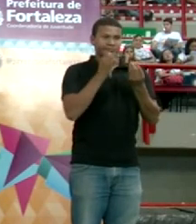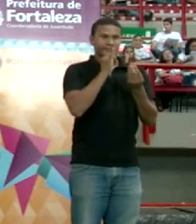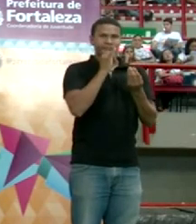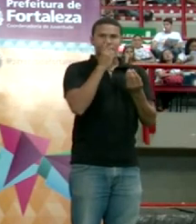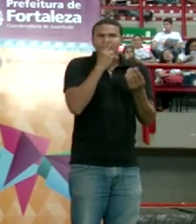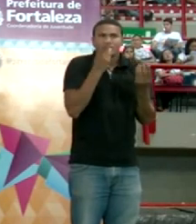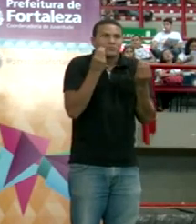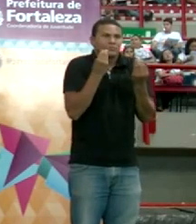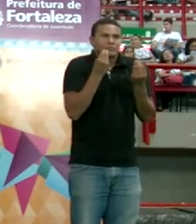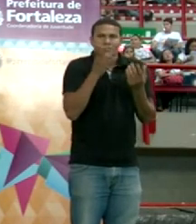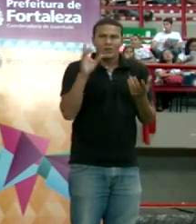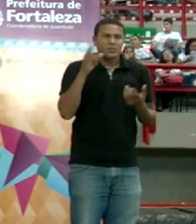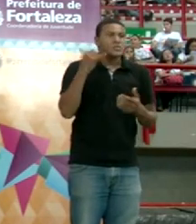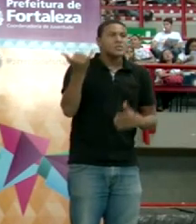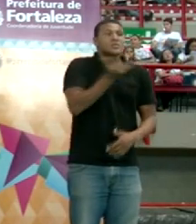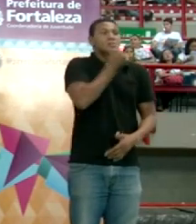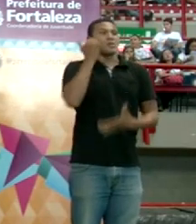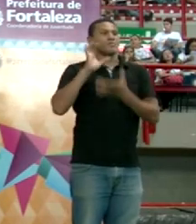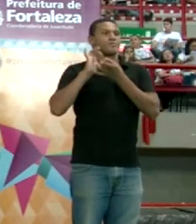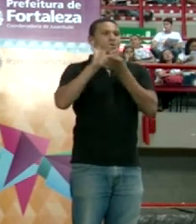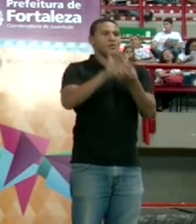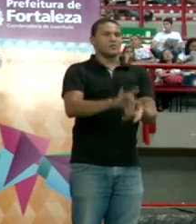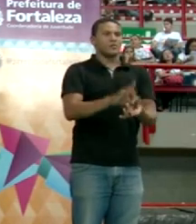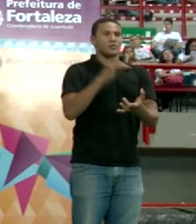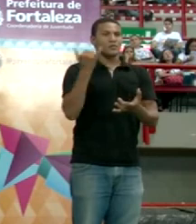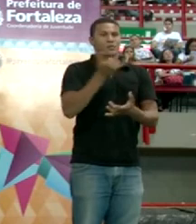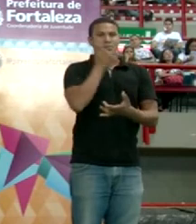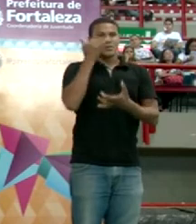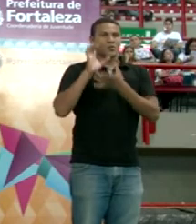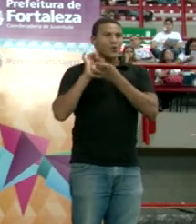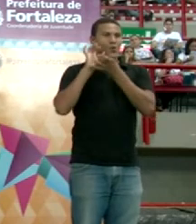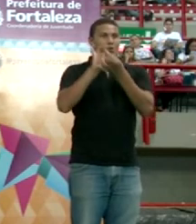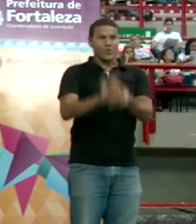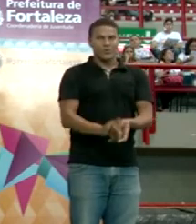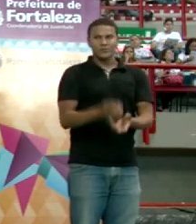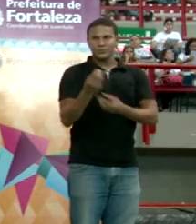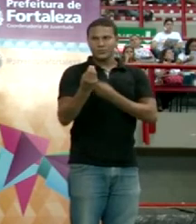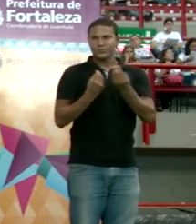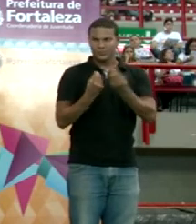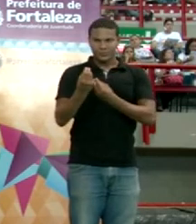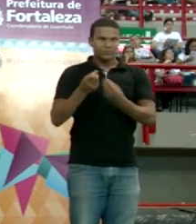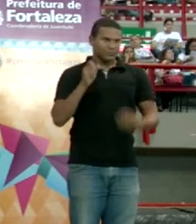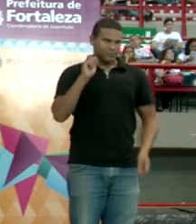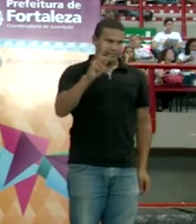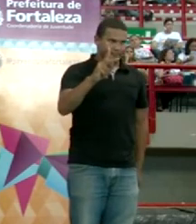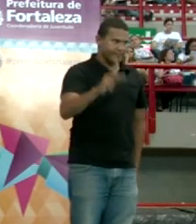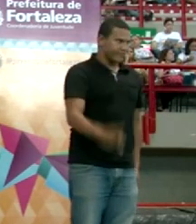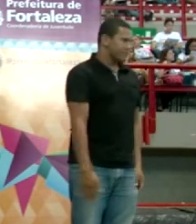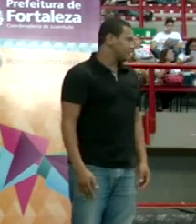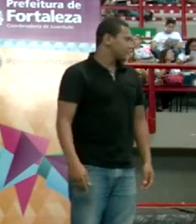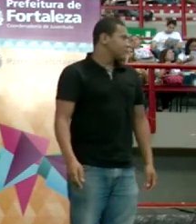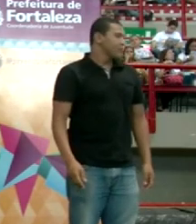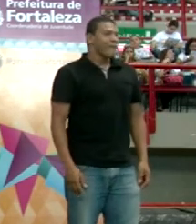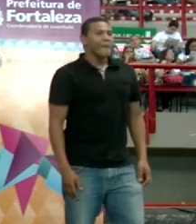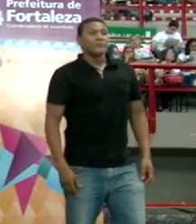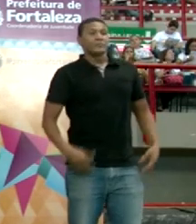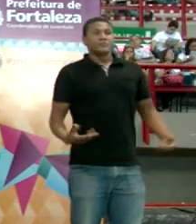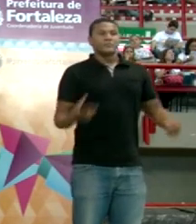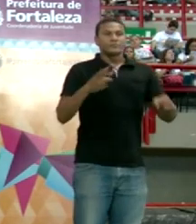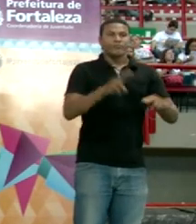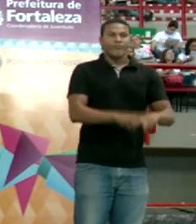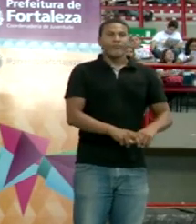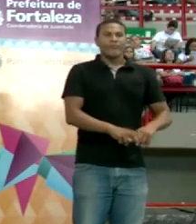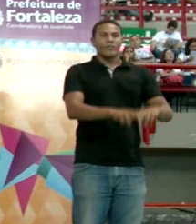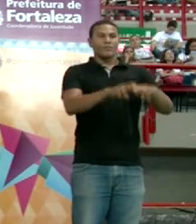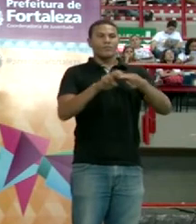receber e compreender a mensagem. Tá certo? Tudo bem? Então, esses elementos